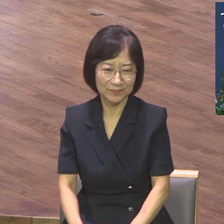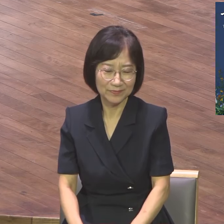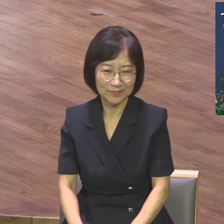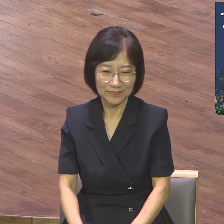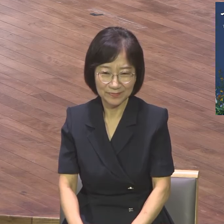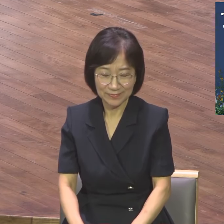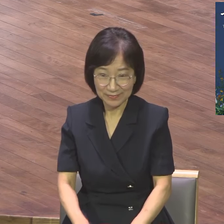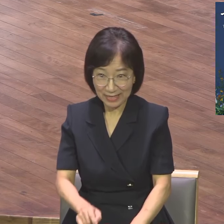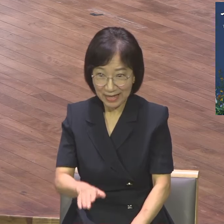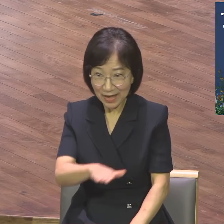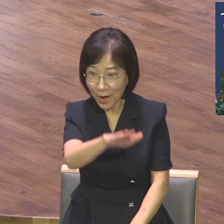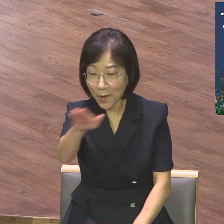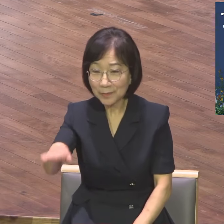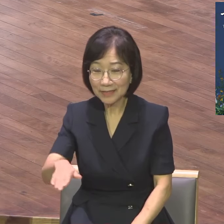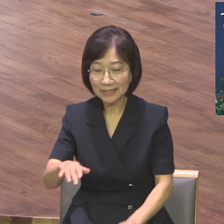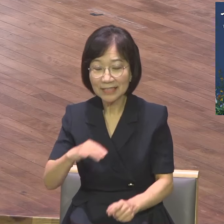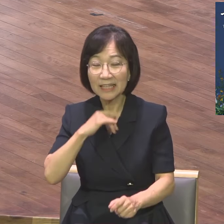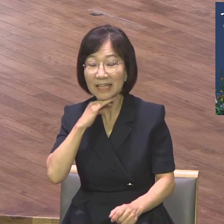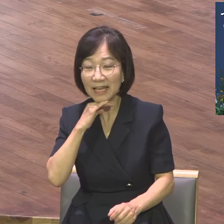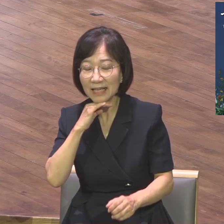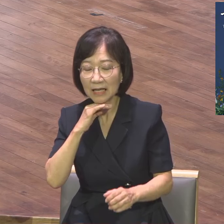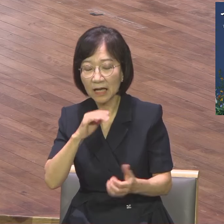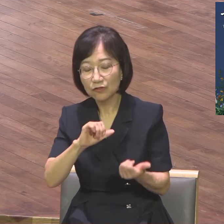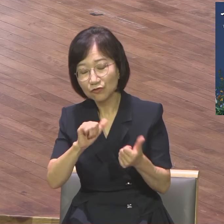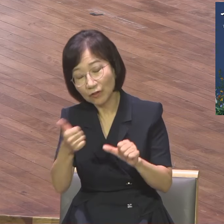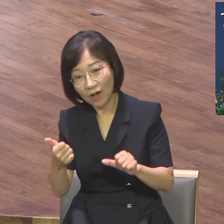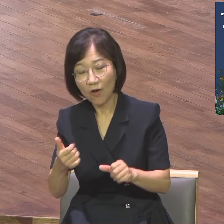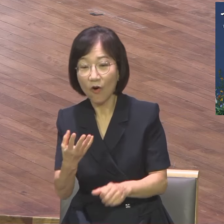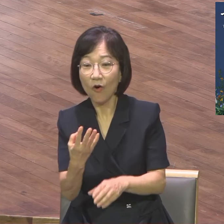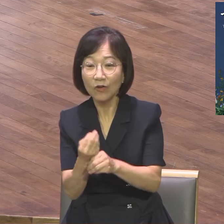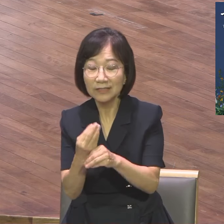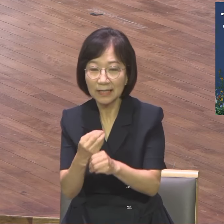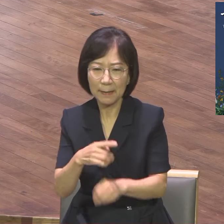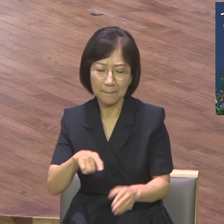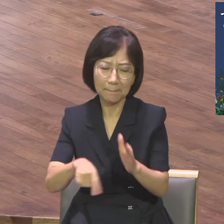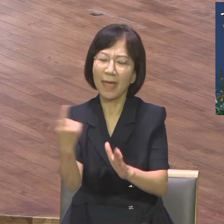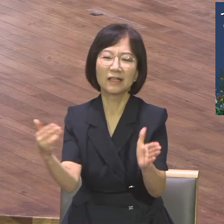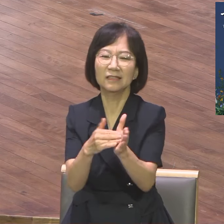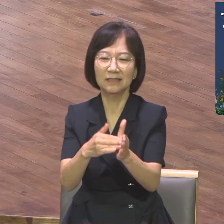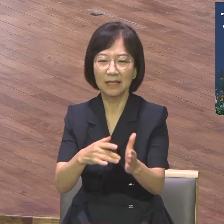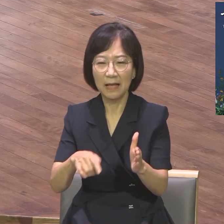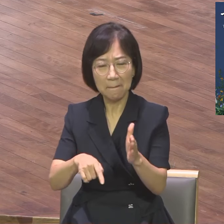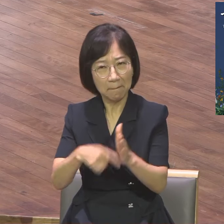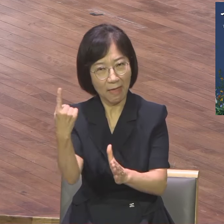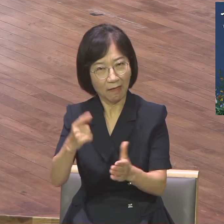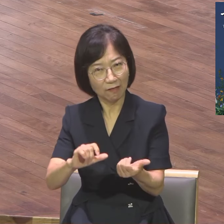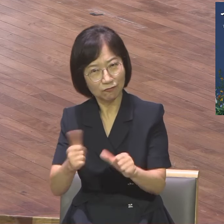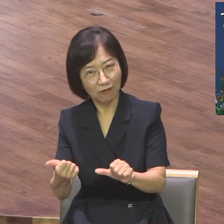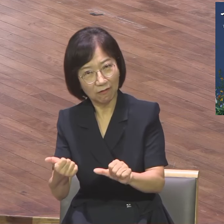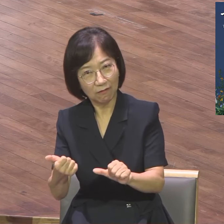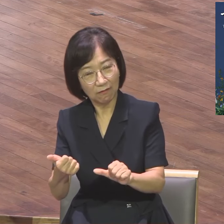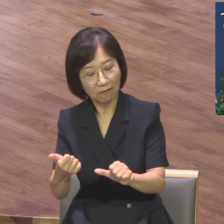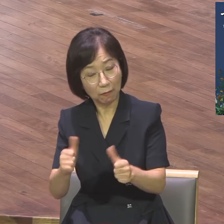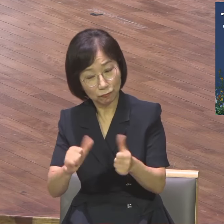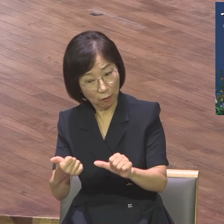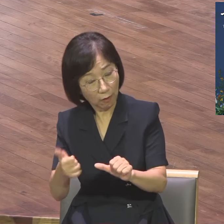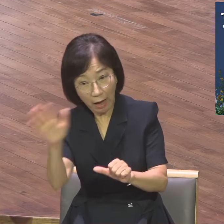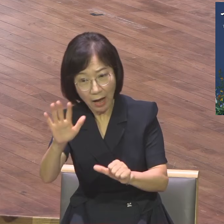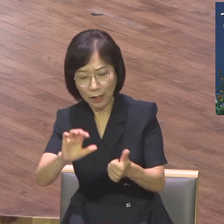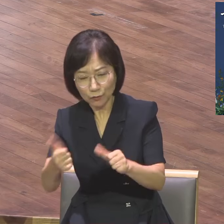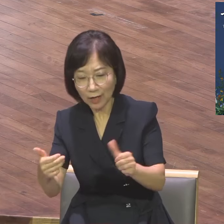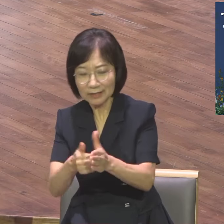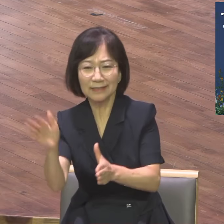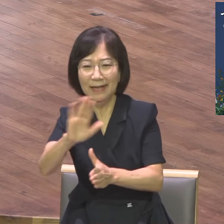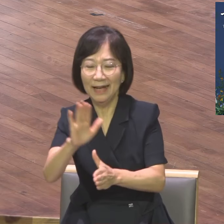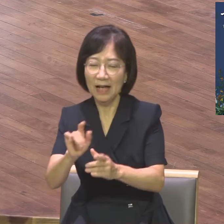살아봐야 100년입니다. 영원한 생명 얻고 싶지 않아요? 영원한 생명, 영생. 그거 얻는